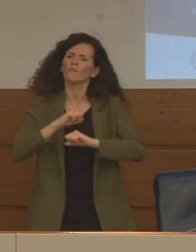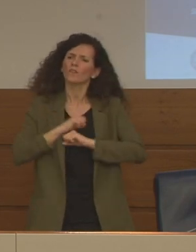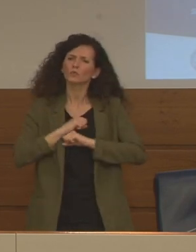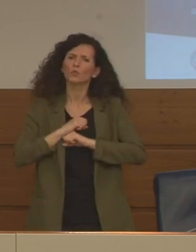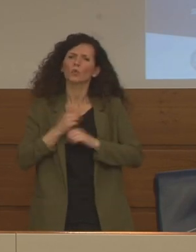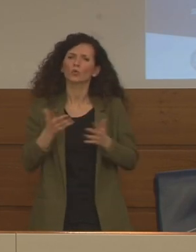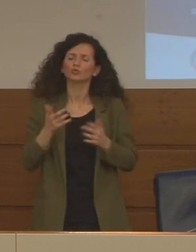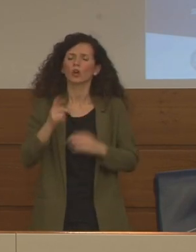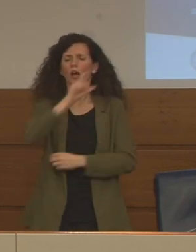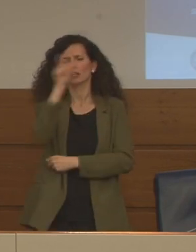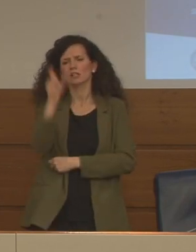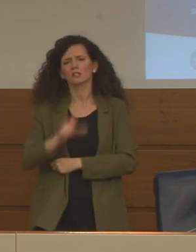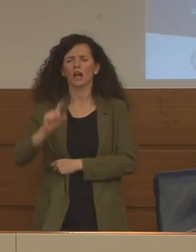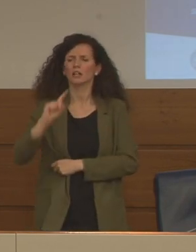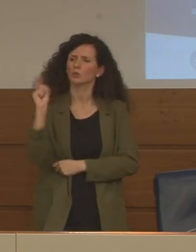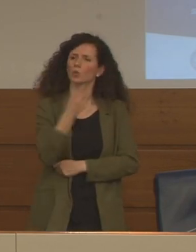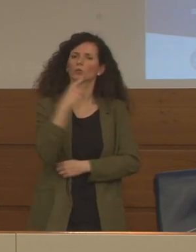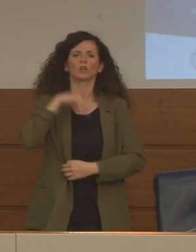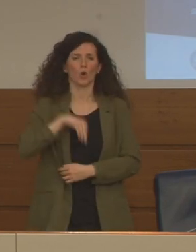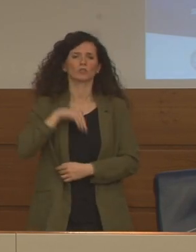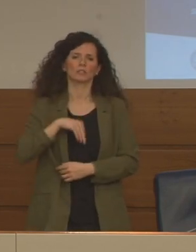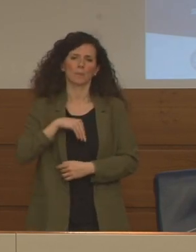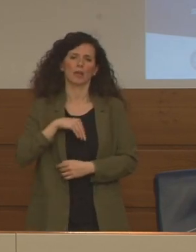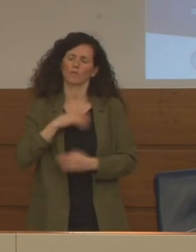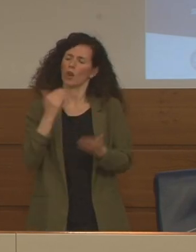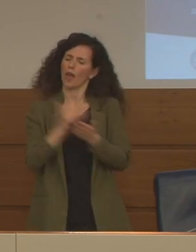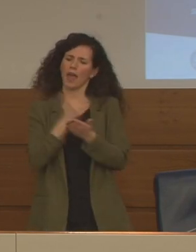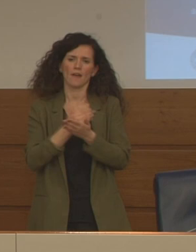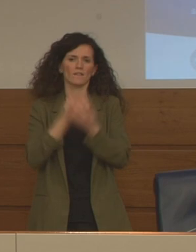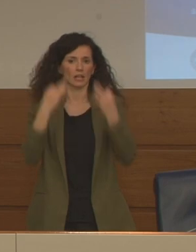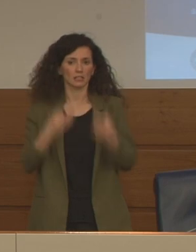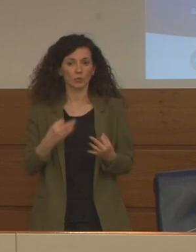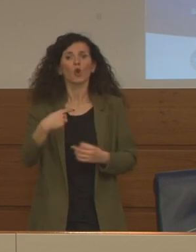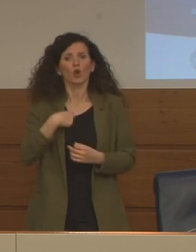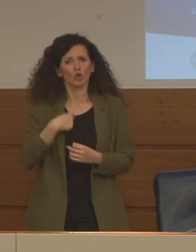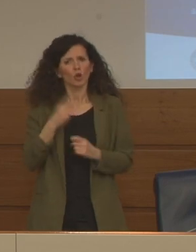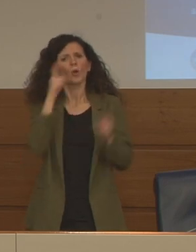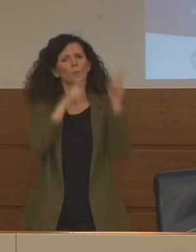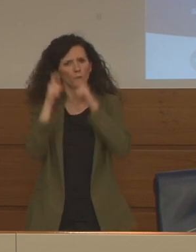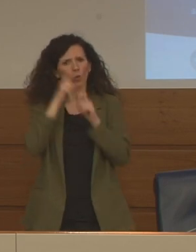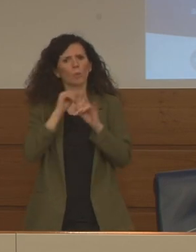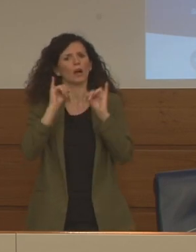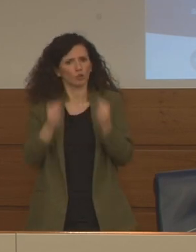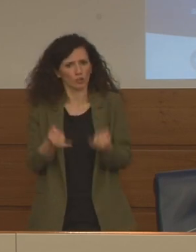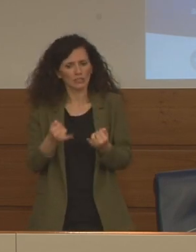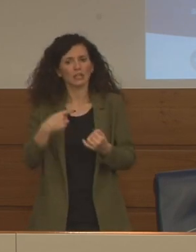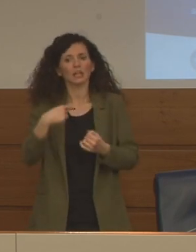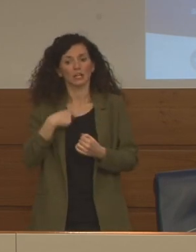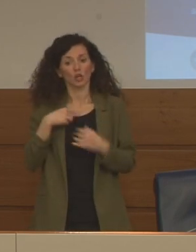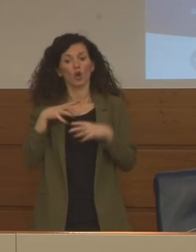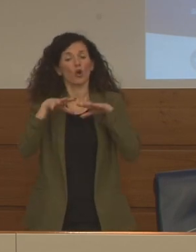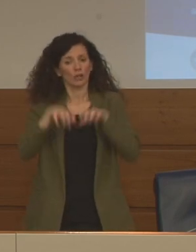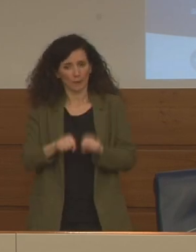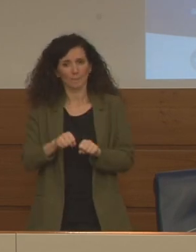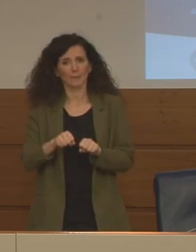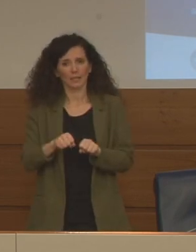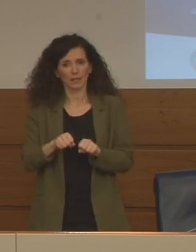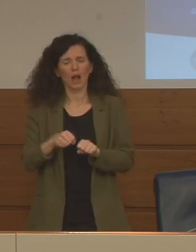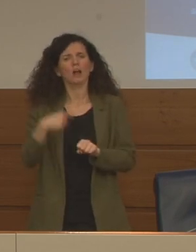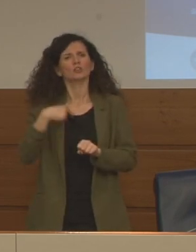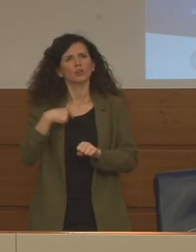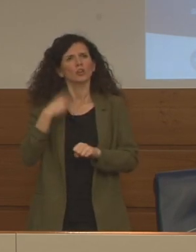consapevoli di questo e che cercheremo di evitarlo quindi sono preoccupato ma sono impegnato e sono anche